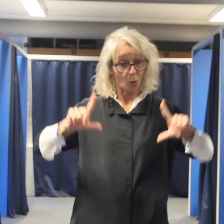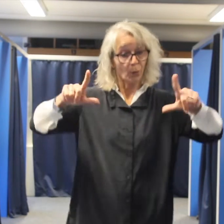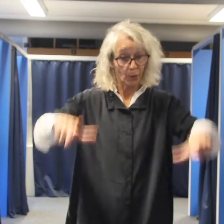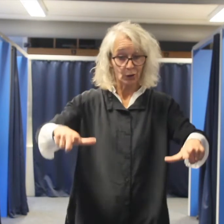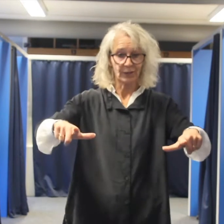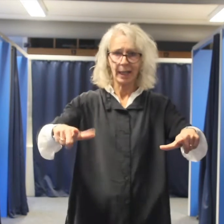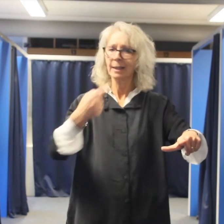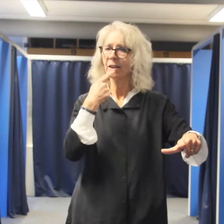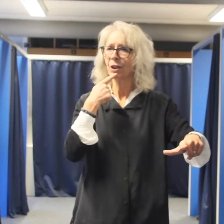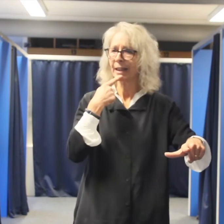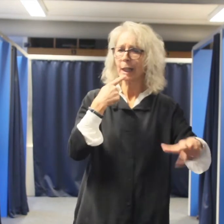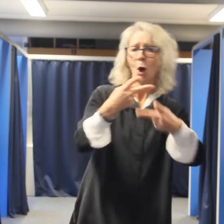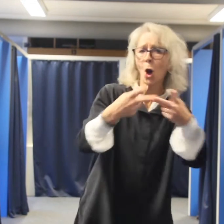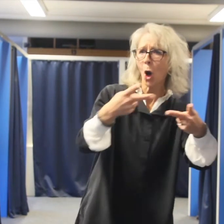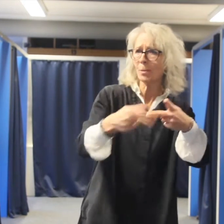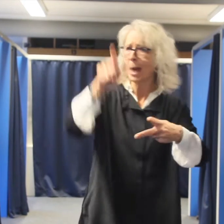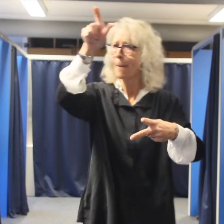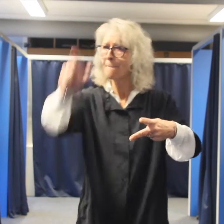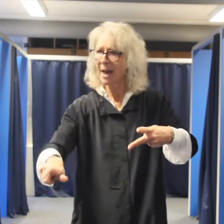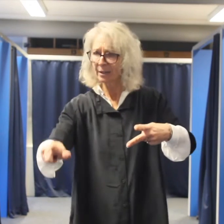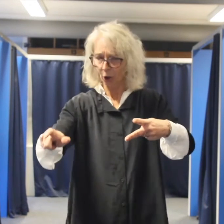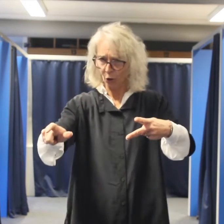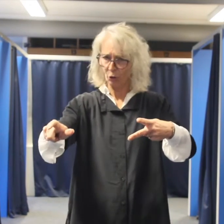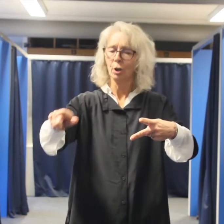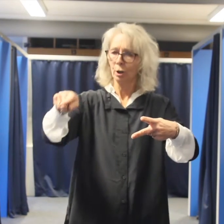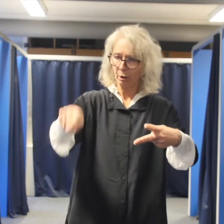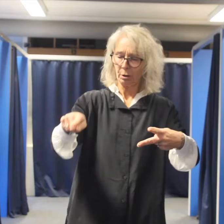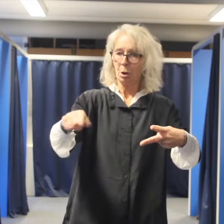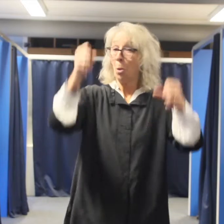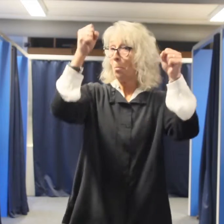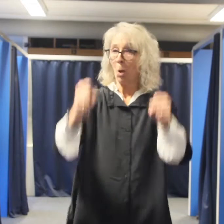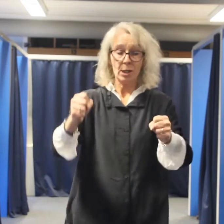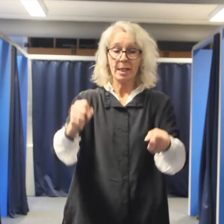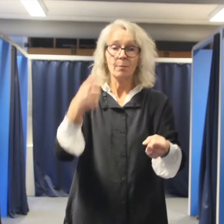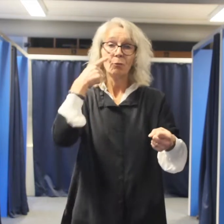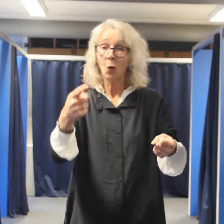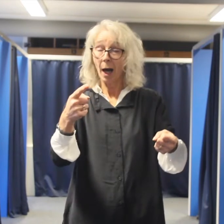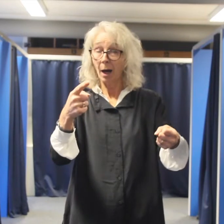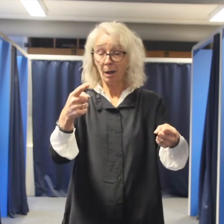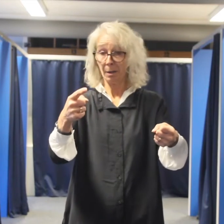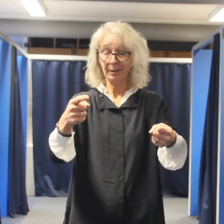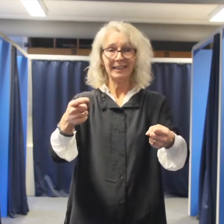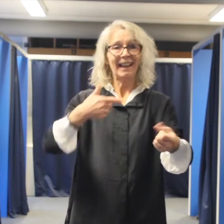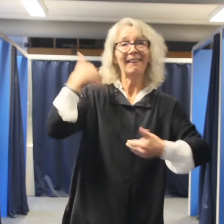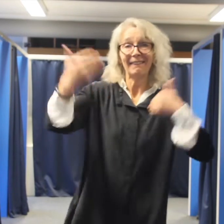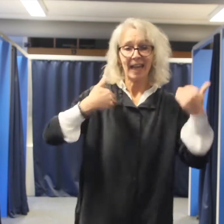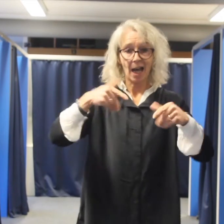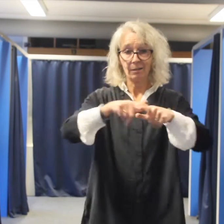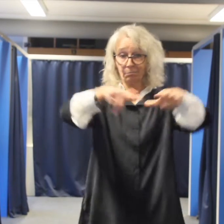personne par rapport à un locatif stable, qui serait comme si on voyait une scène de loin. Et donc, toute